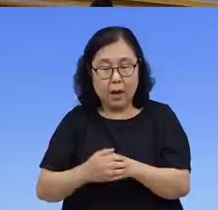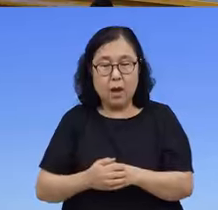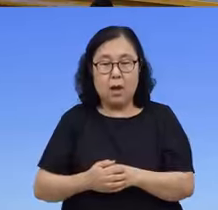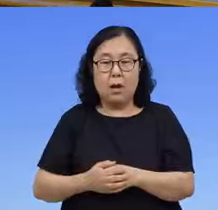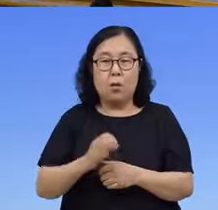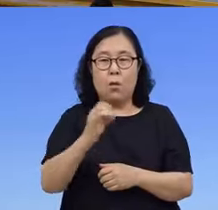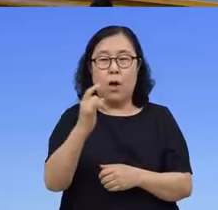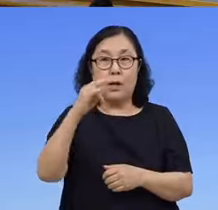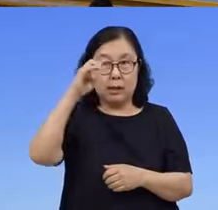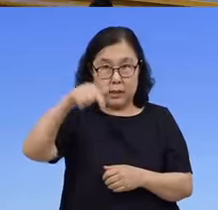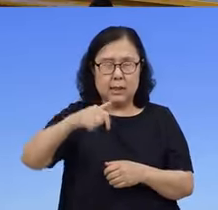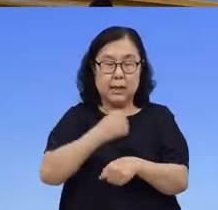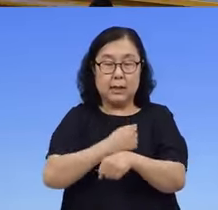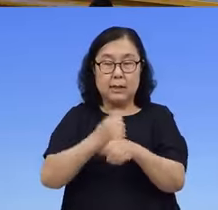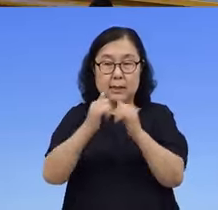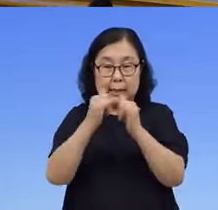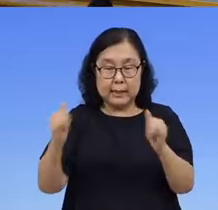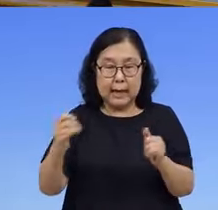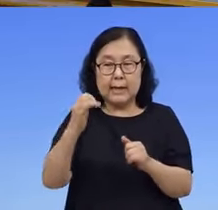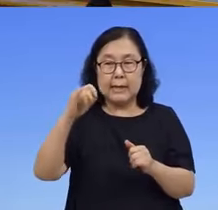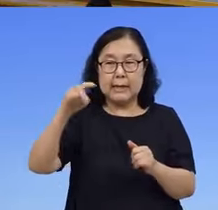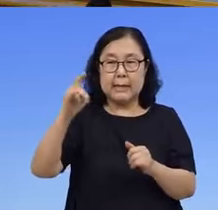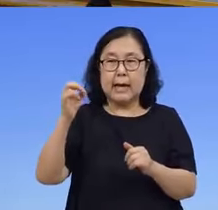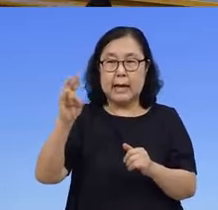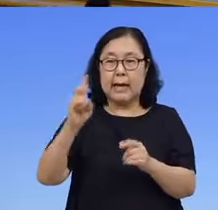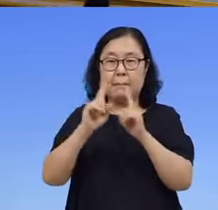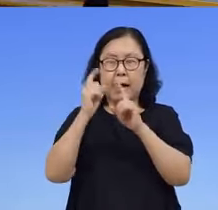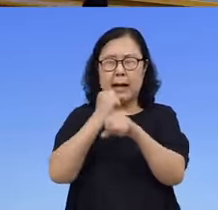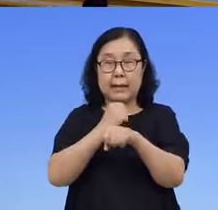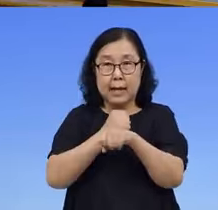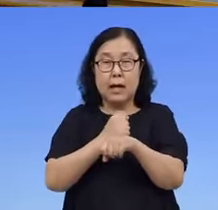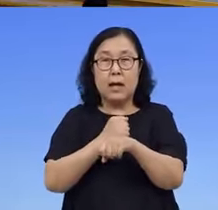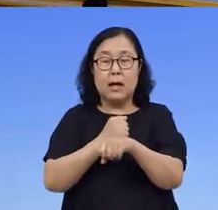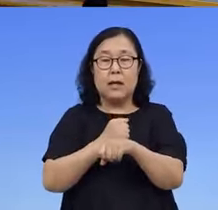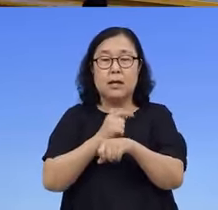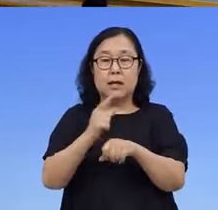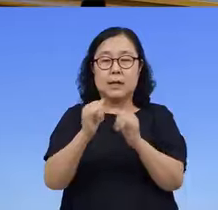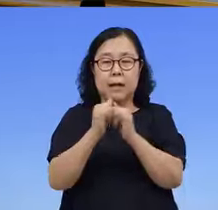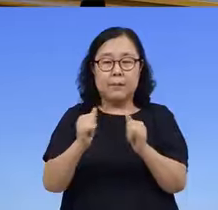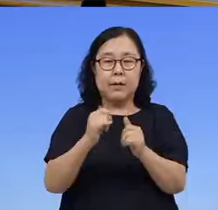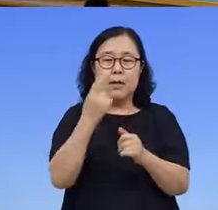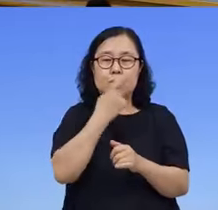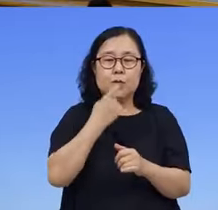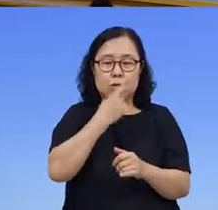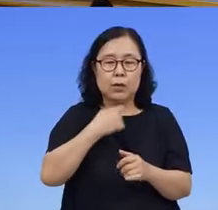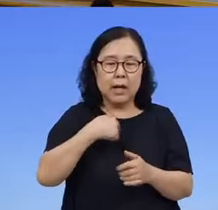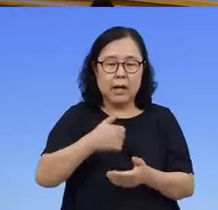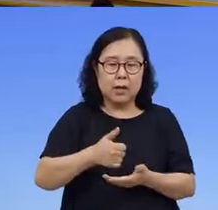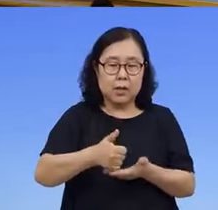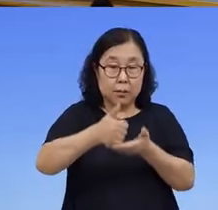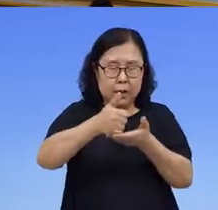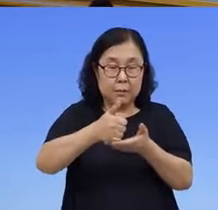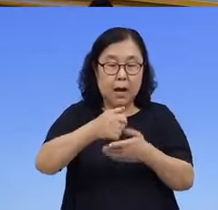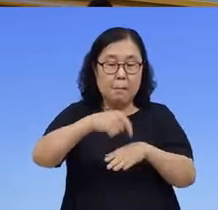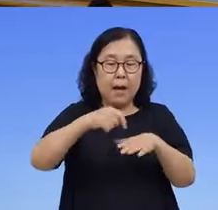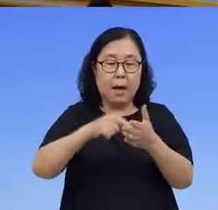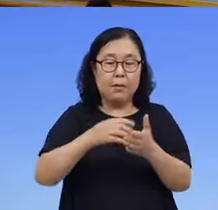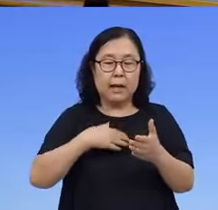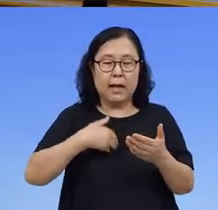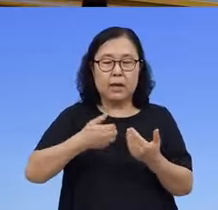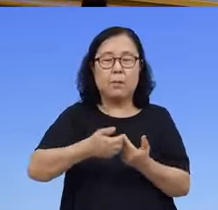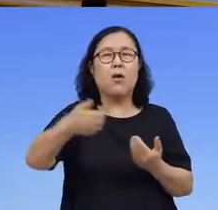7절 외식하는 자들아 이사야가 너희에 관하여 잘 예언하였도다. 일렀으되 이 백성이 입술로는 나를 공경하되 마음은